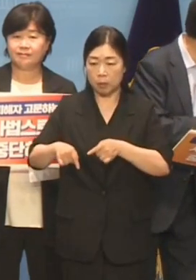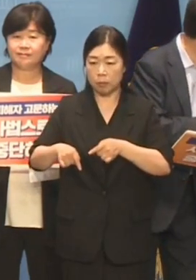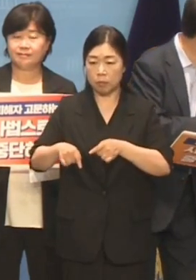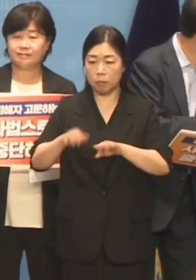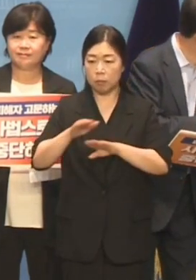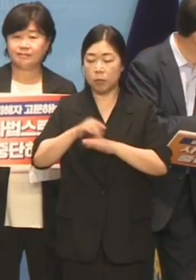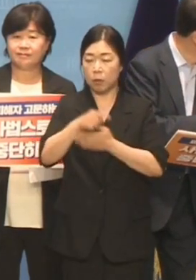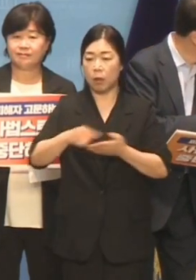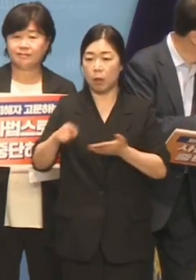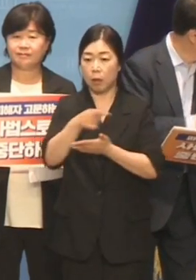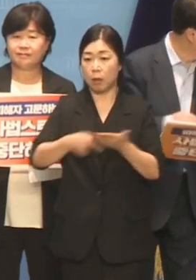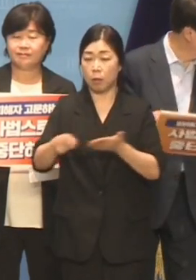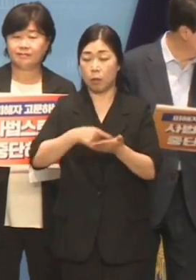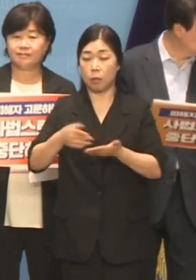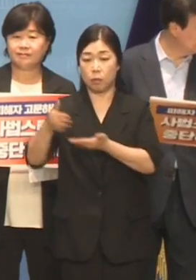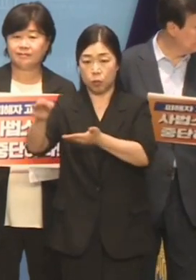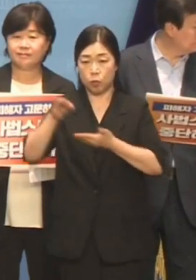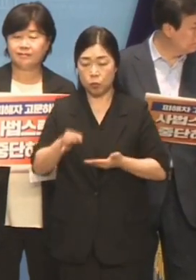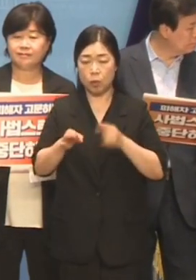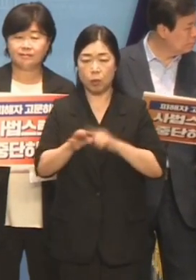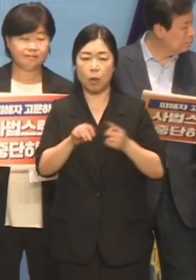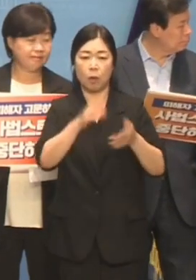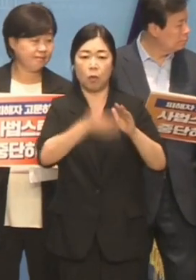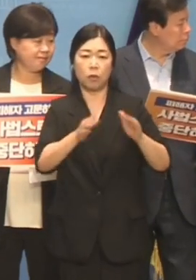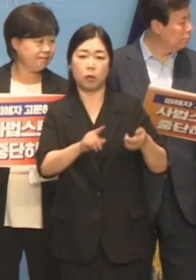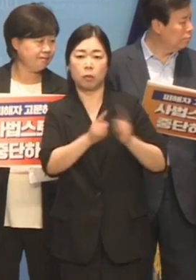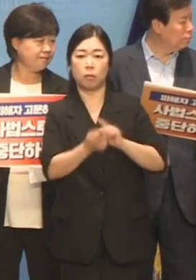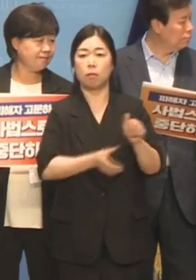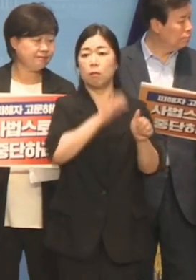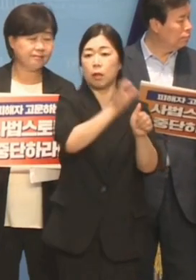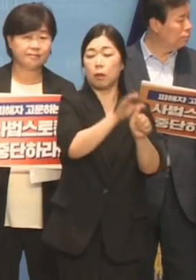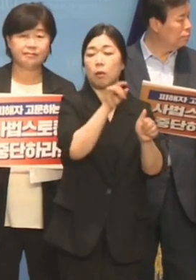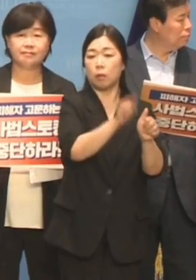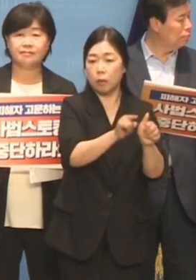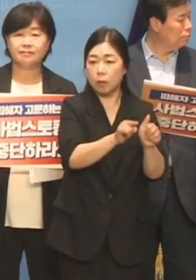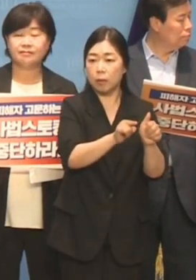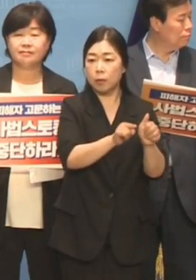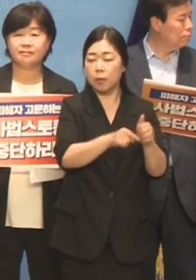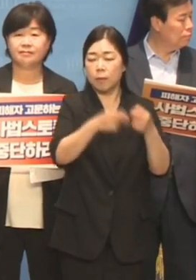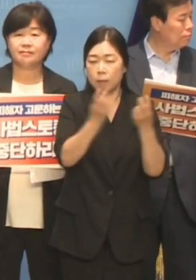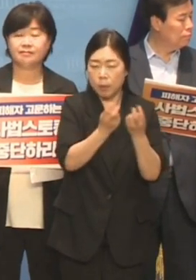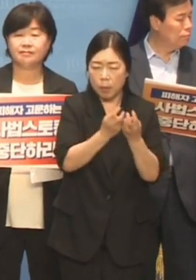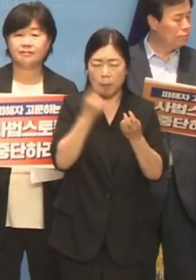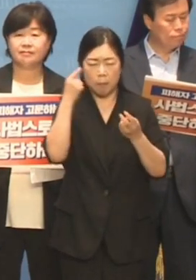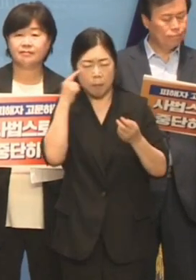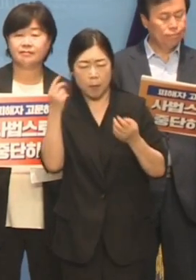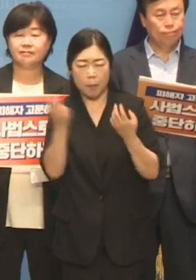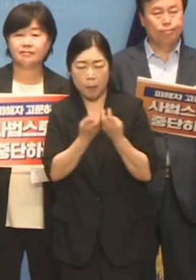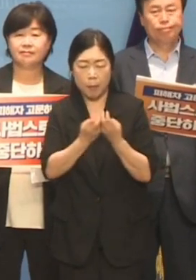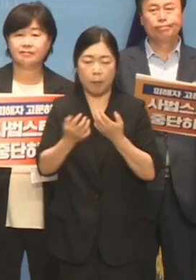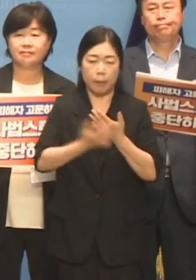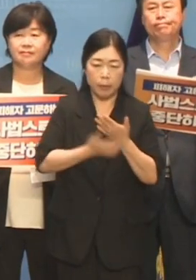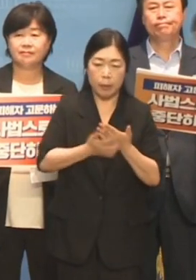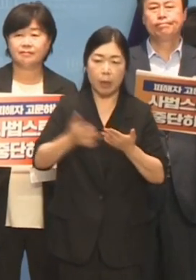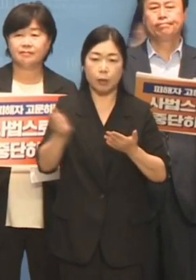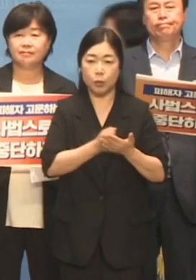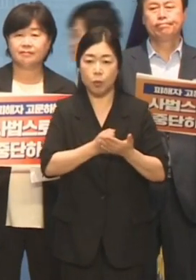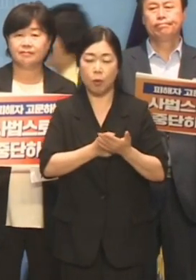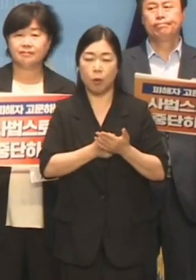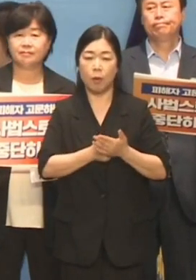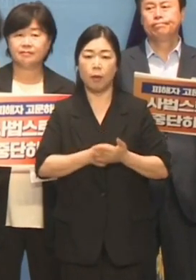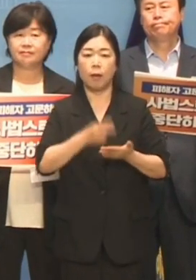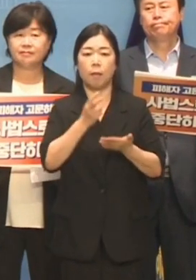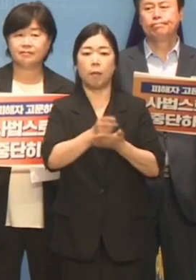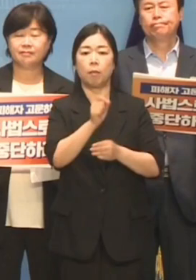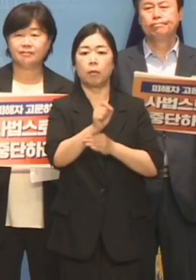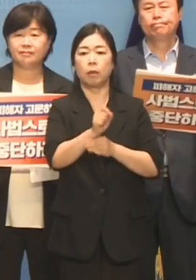공탁이 유효하다는 판결을 이끌어내기 위해 수단과 방법을 가리지 않고 사법부를 압박할